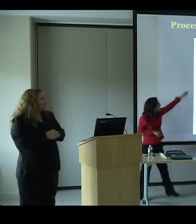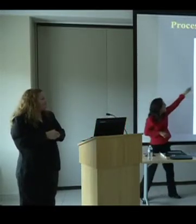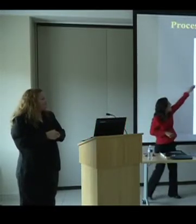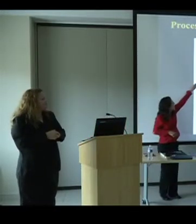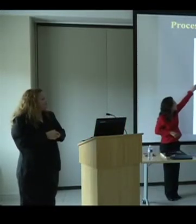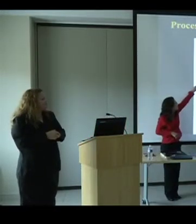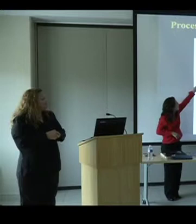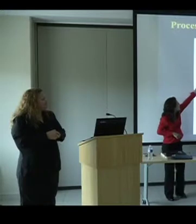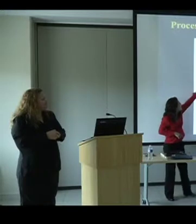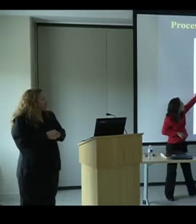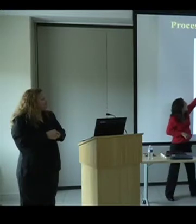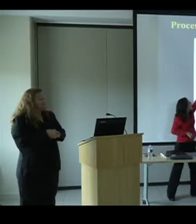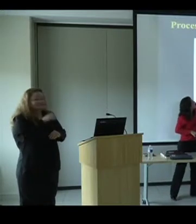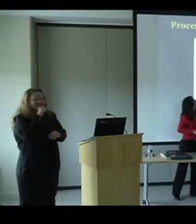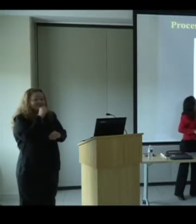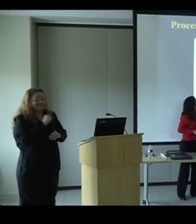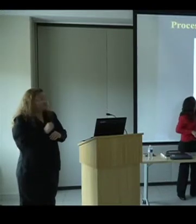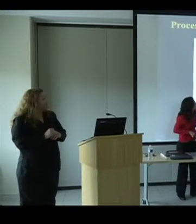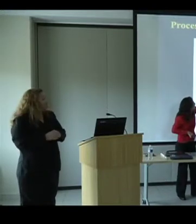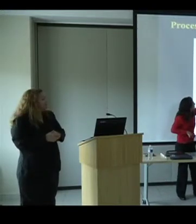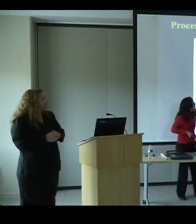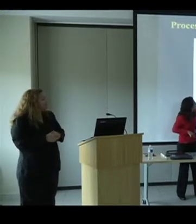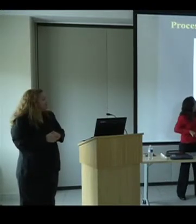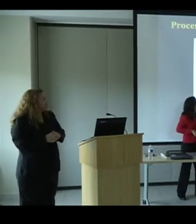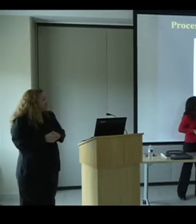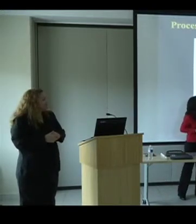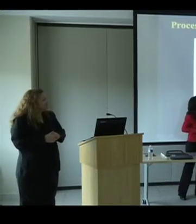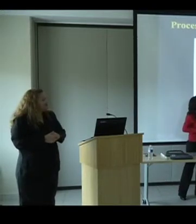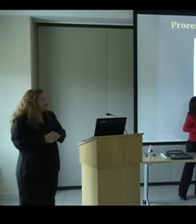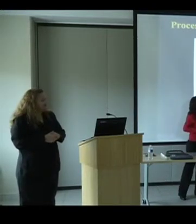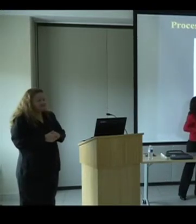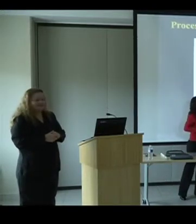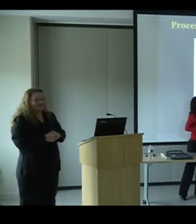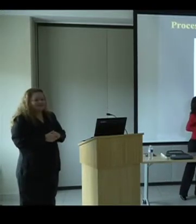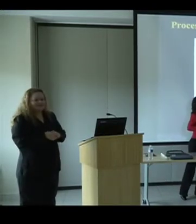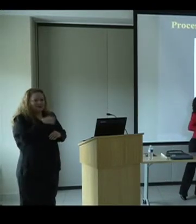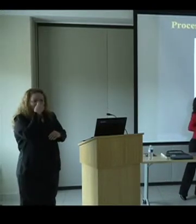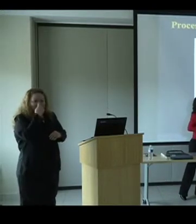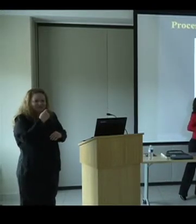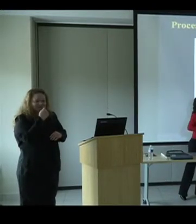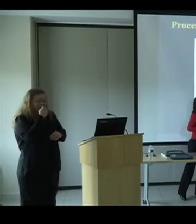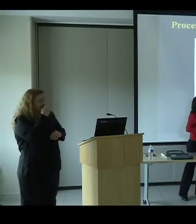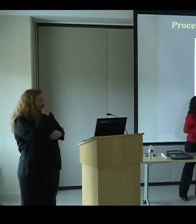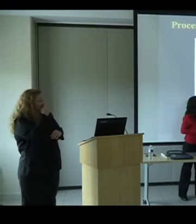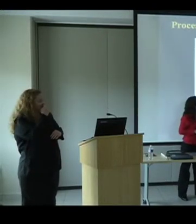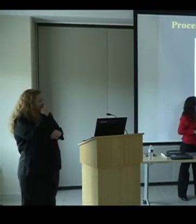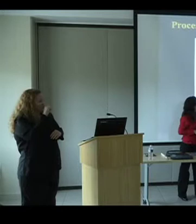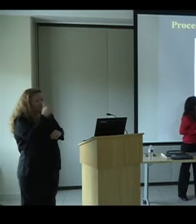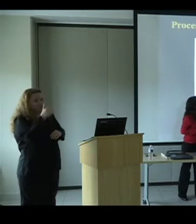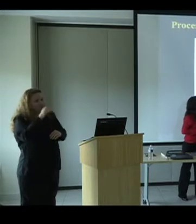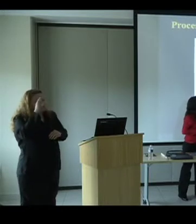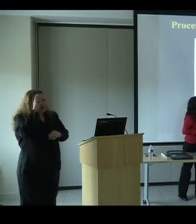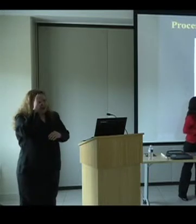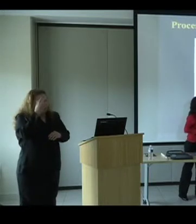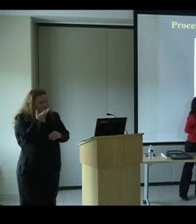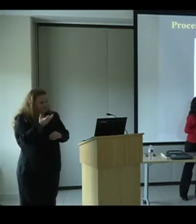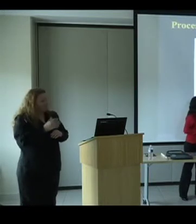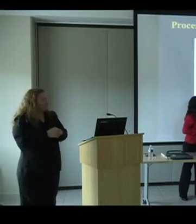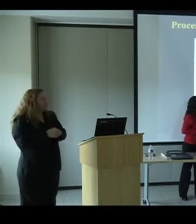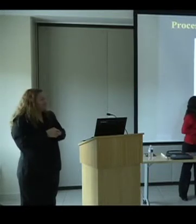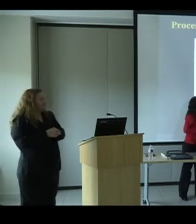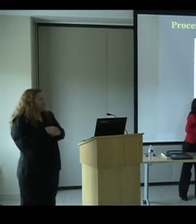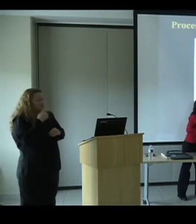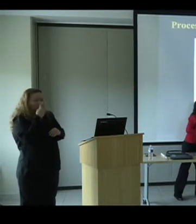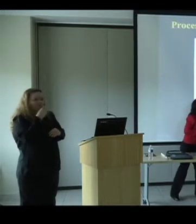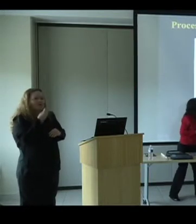ok En el caso de la vieja Esta es la nariz una nariz grande y este es un ojo Esta